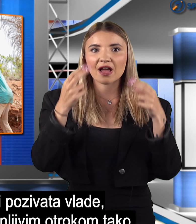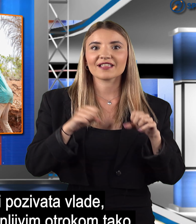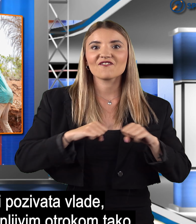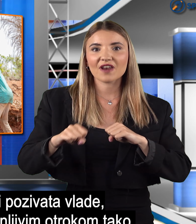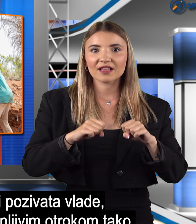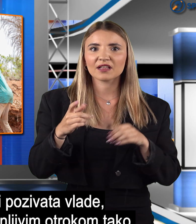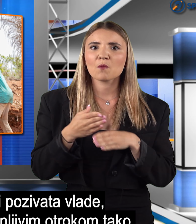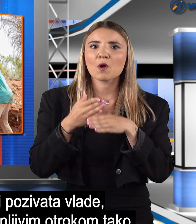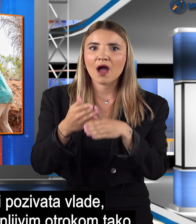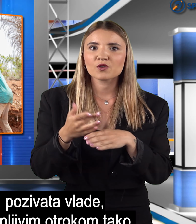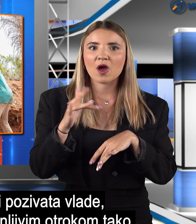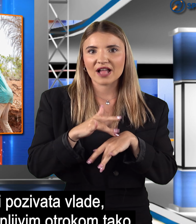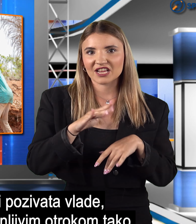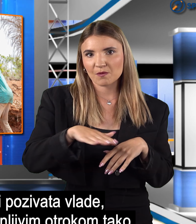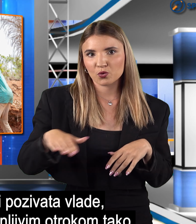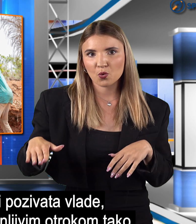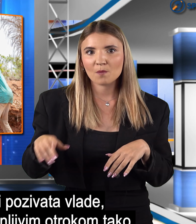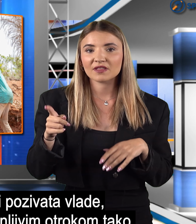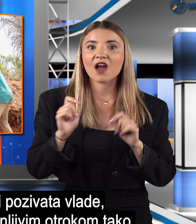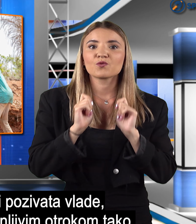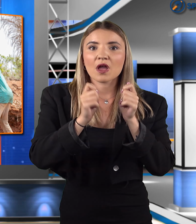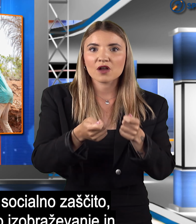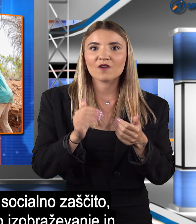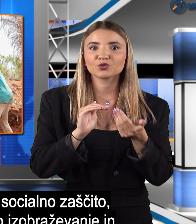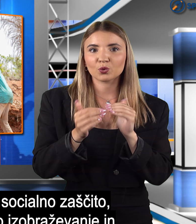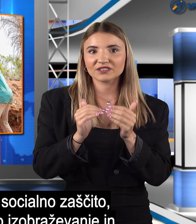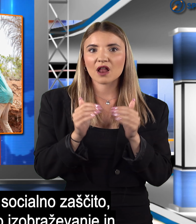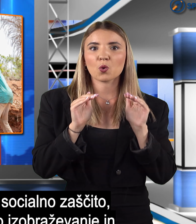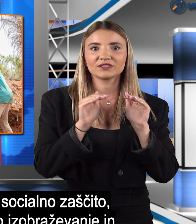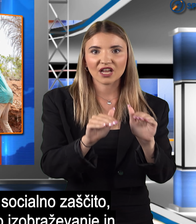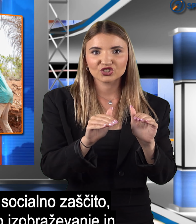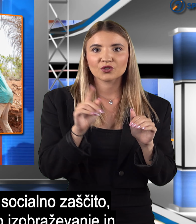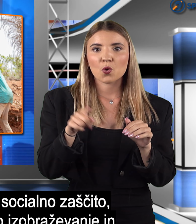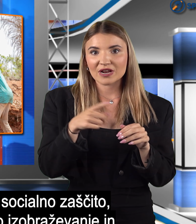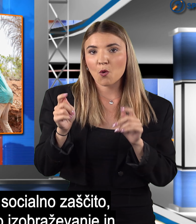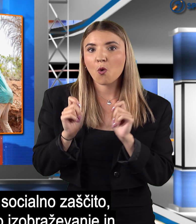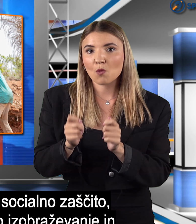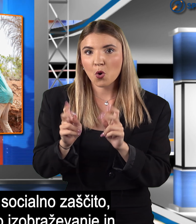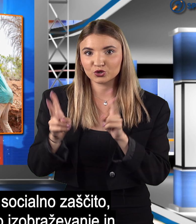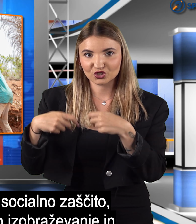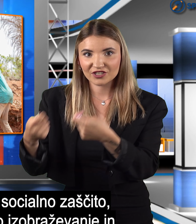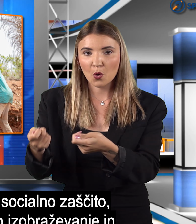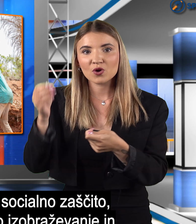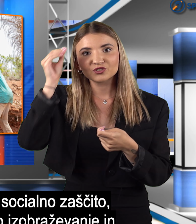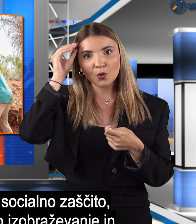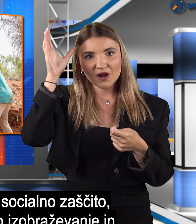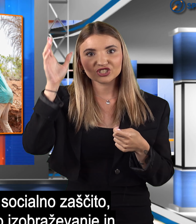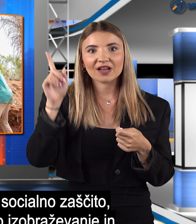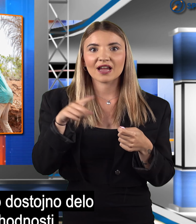naj pomagajo ranljivim otrokom tako, da vlagajo v socialno zaščito, jim omogočijo izobraževanje